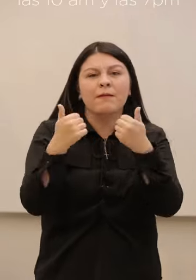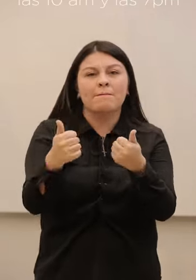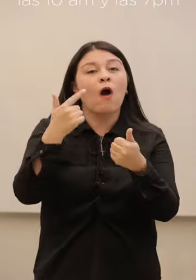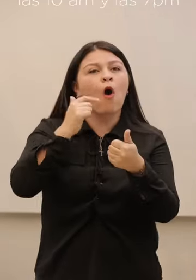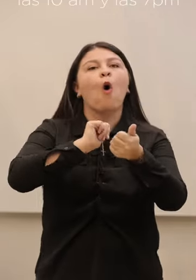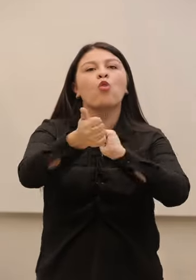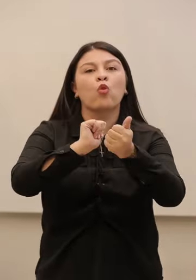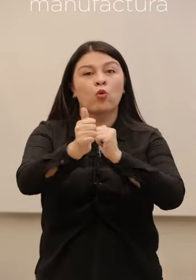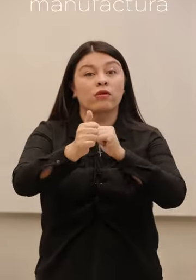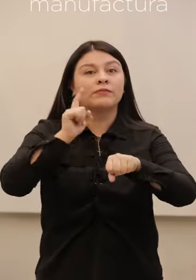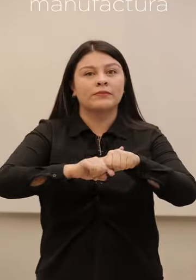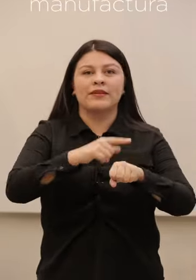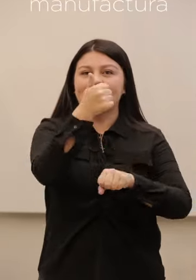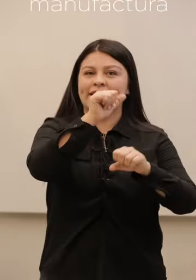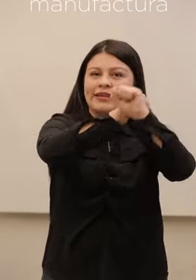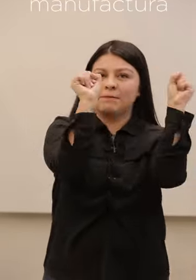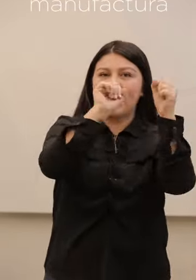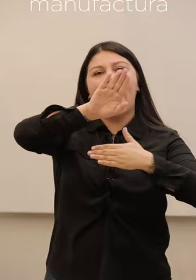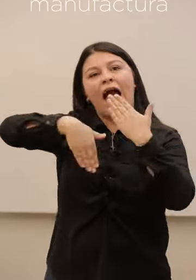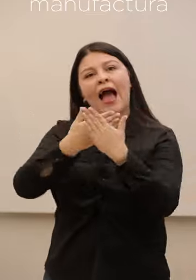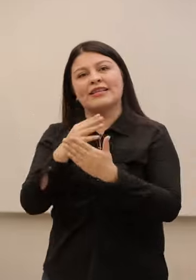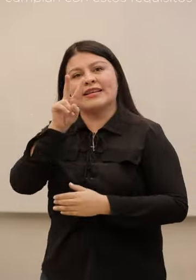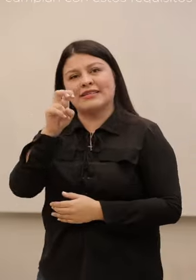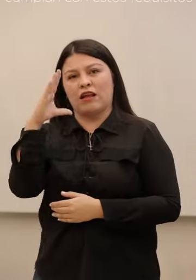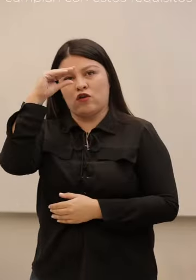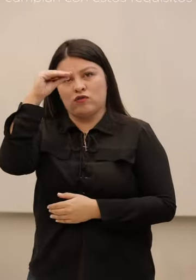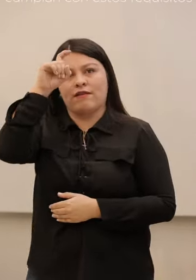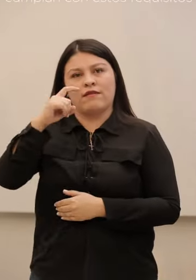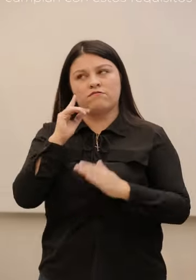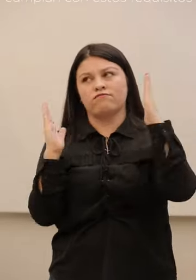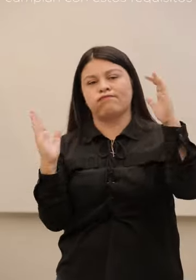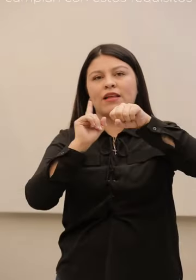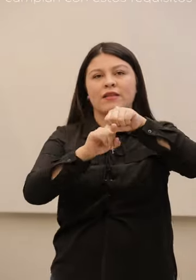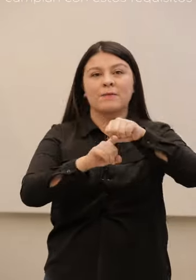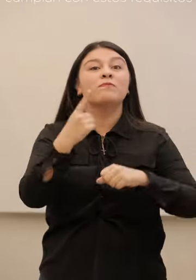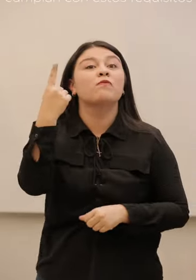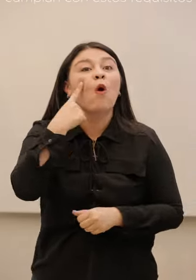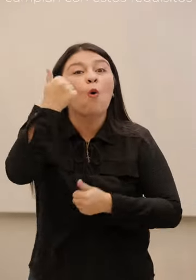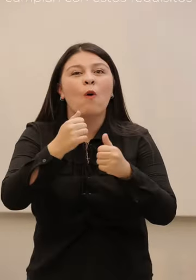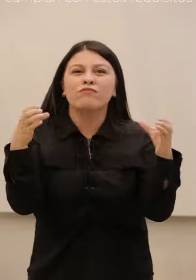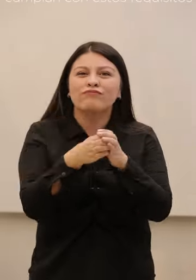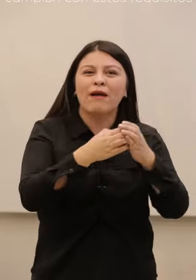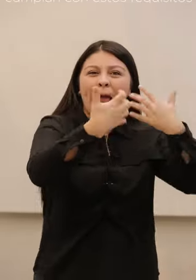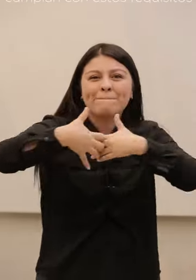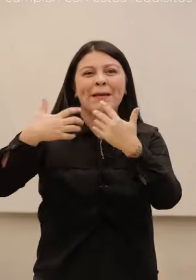noche. En el caso de la manufactura, empezarán a funcionar quienes cumplan con todos estos